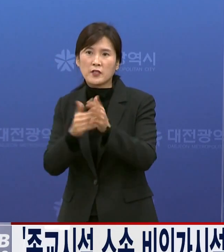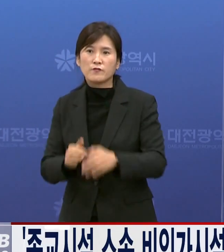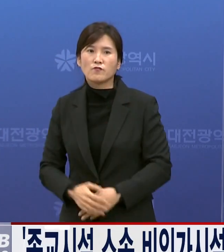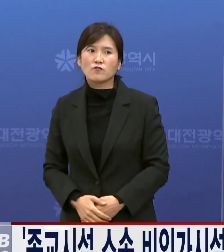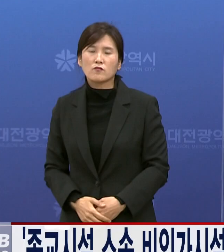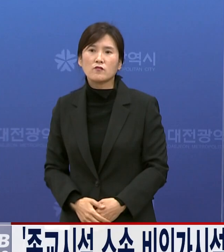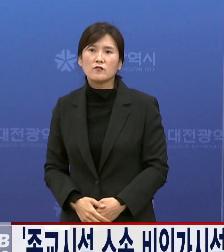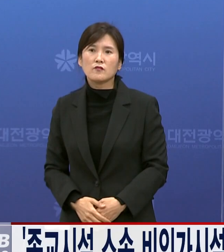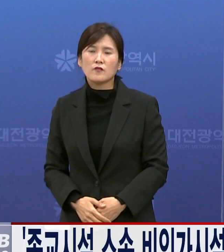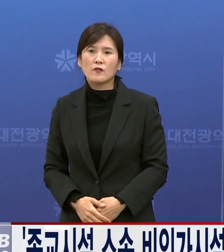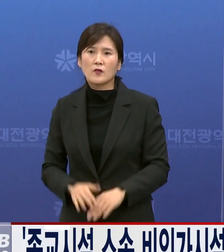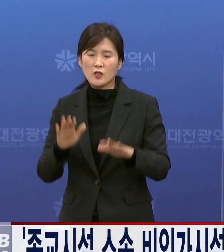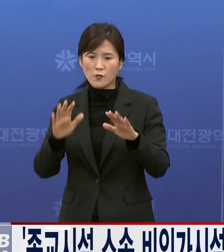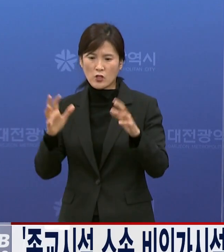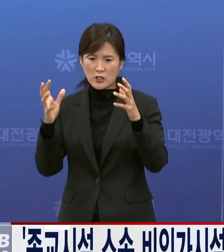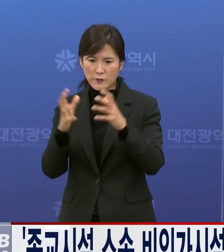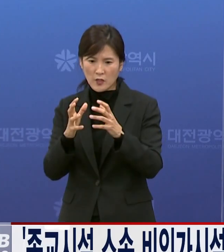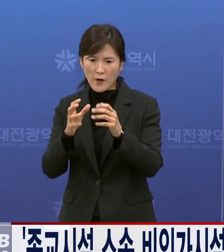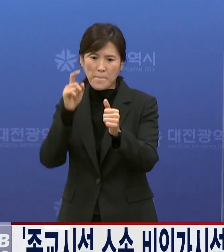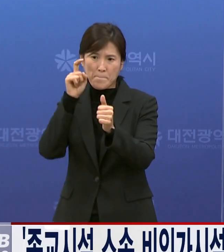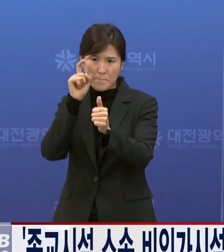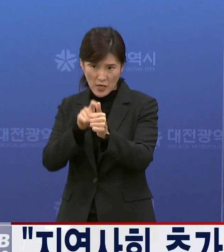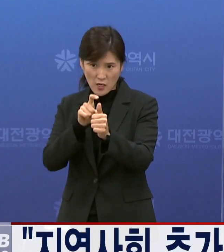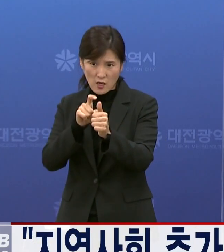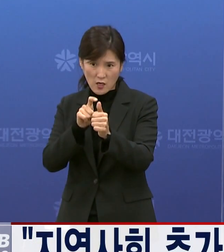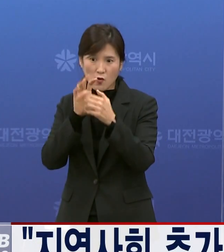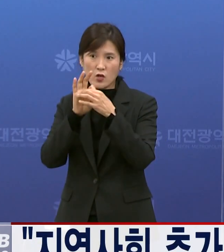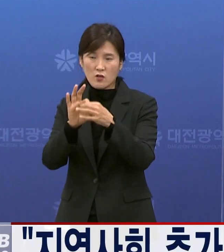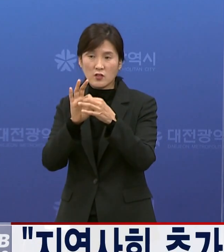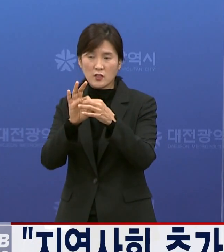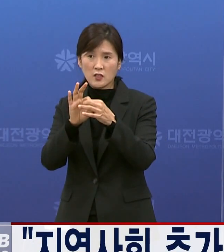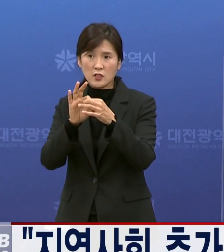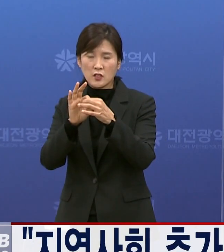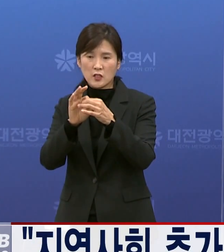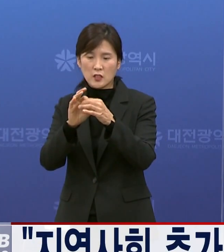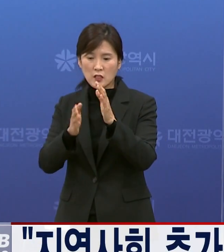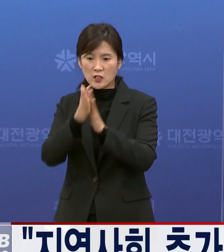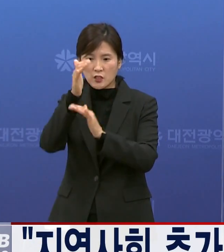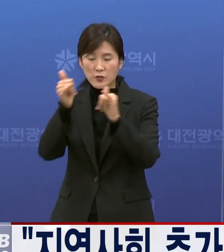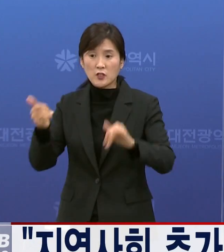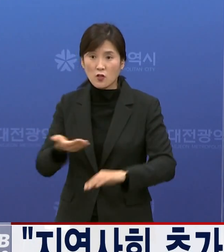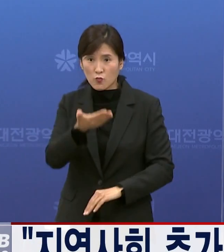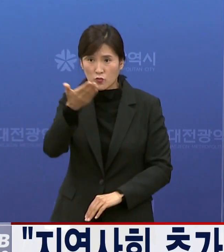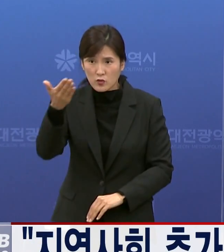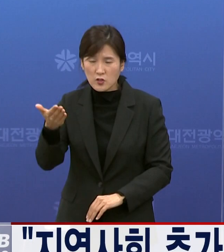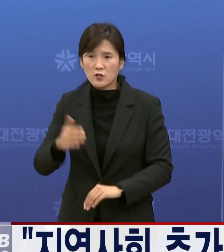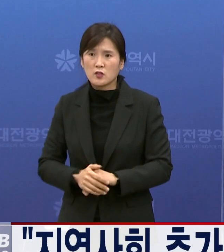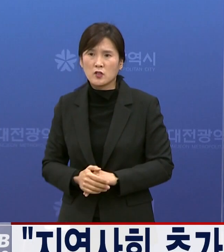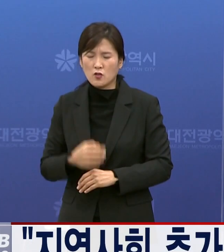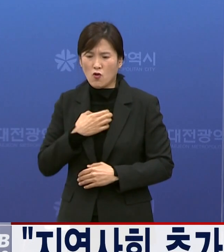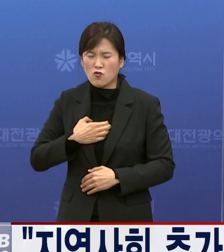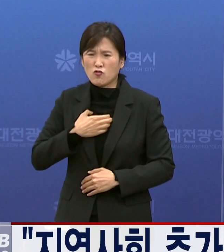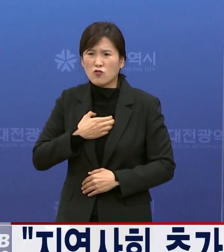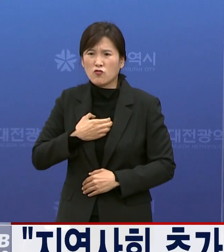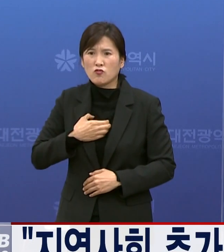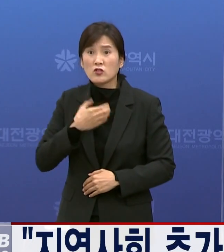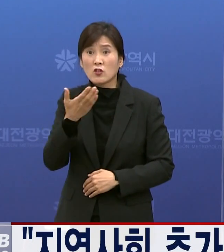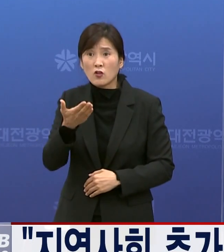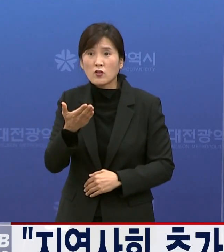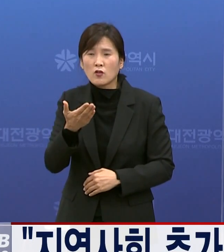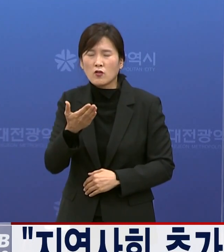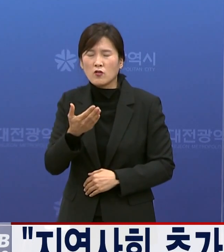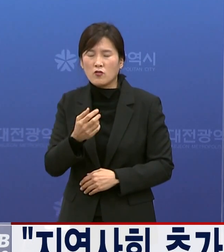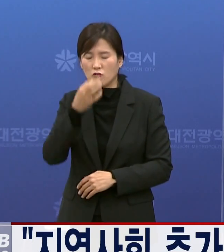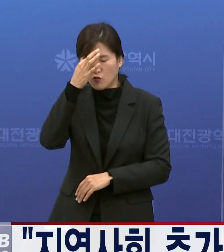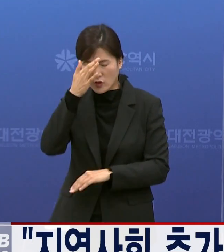다시 한번 이번 집단 감염 발생과 관련해서 대전 시민 여러분들께 심려를 끼쳐드려서